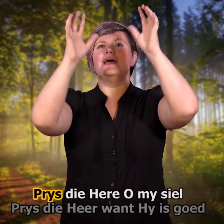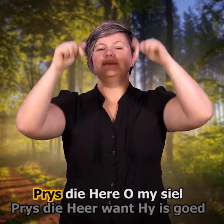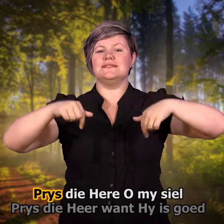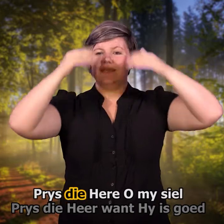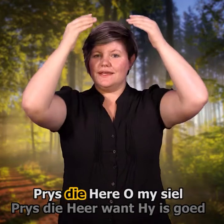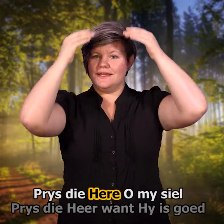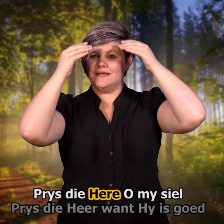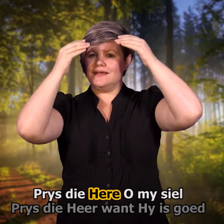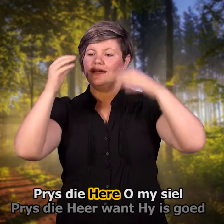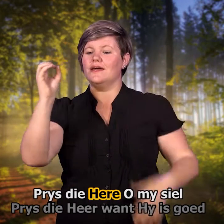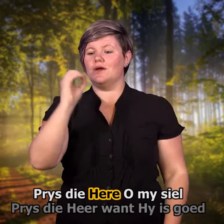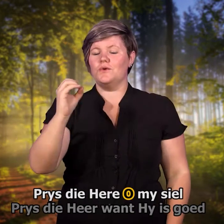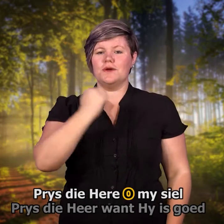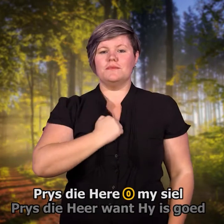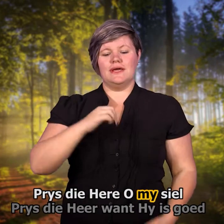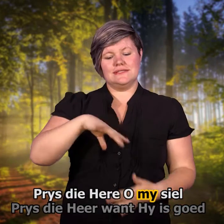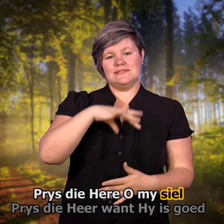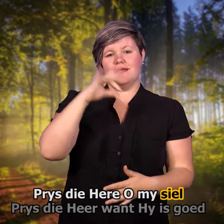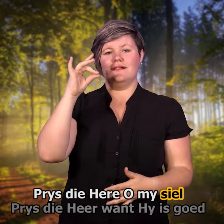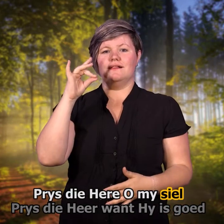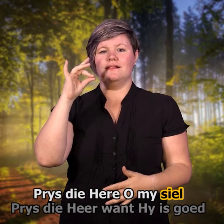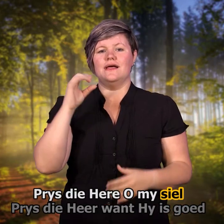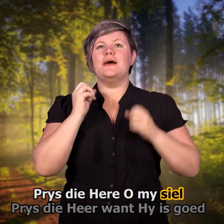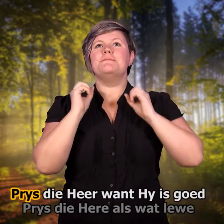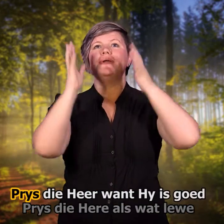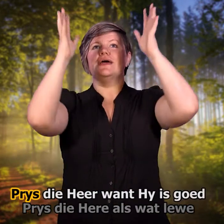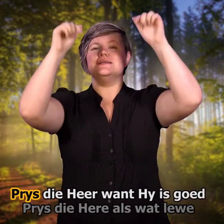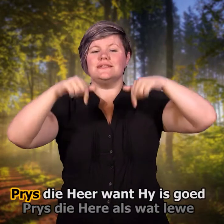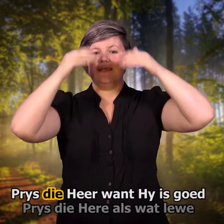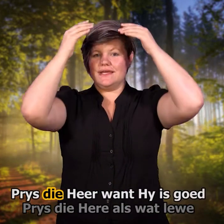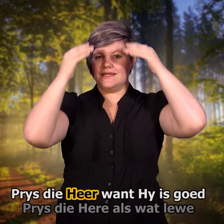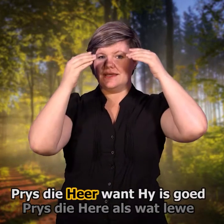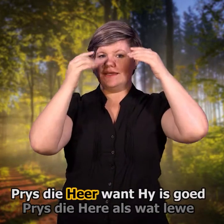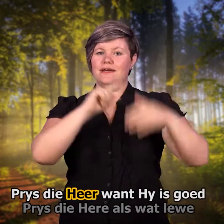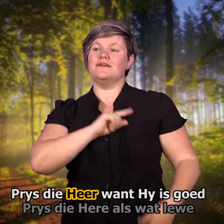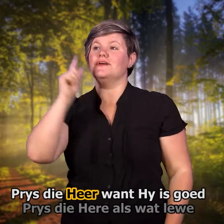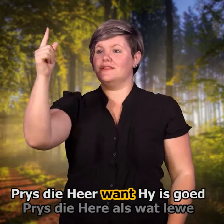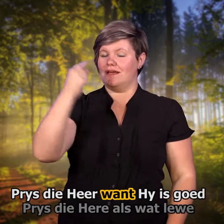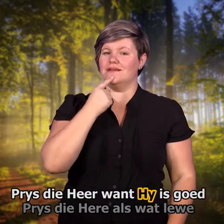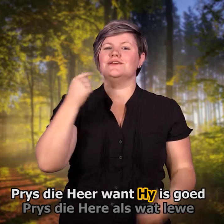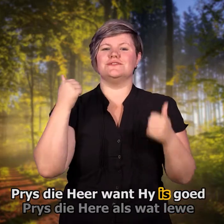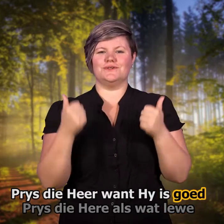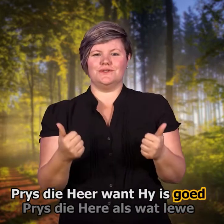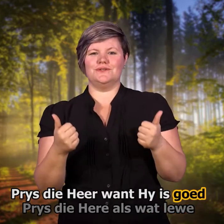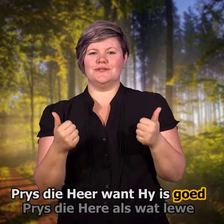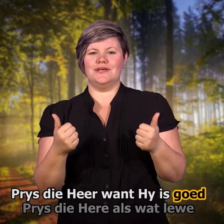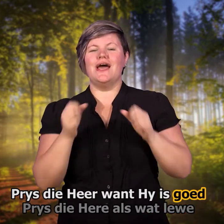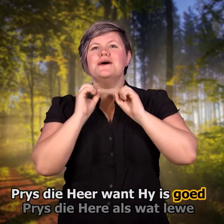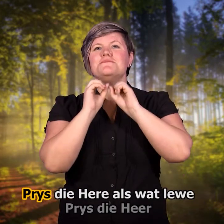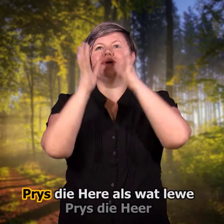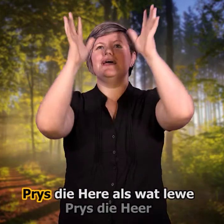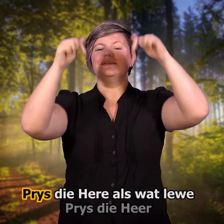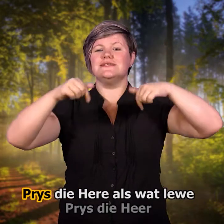Prijs die Heer, o my siel, prijs die Heer, want hy is goed.